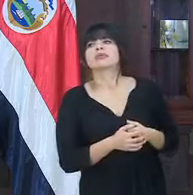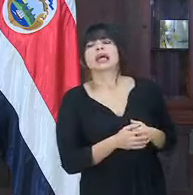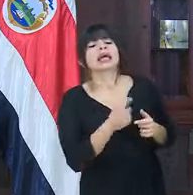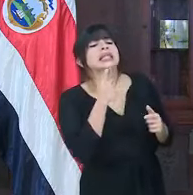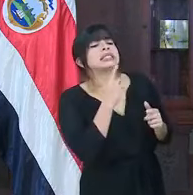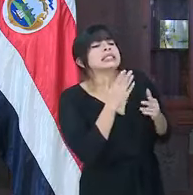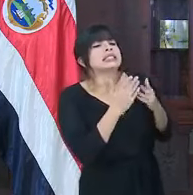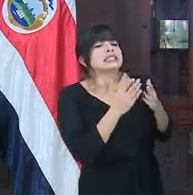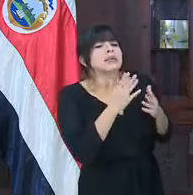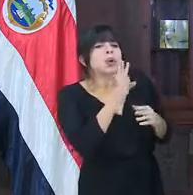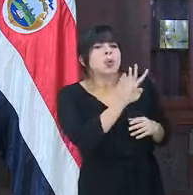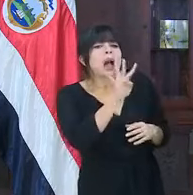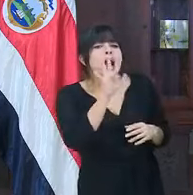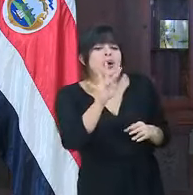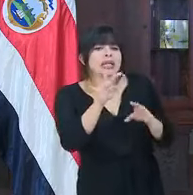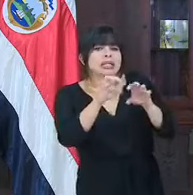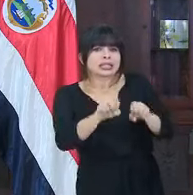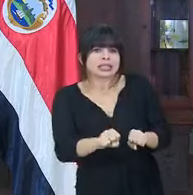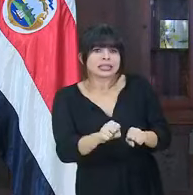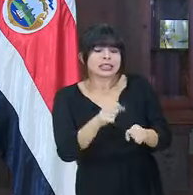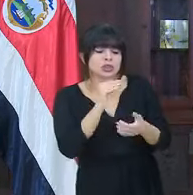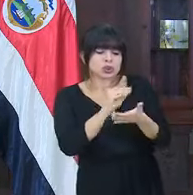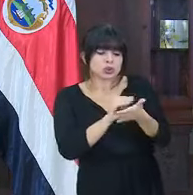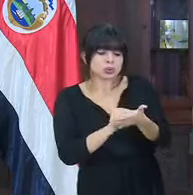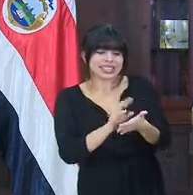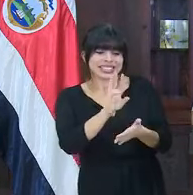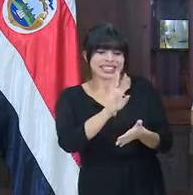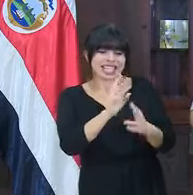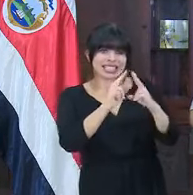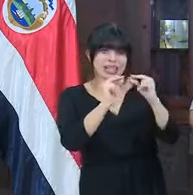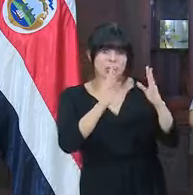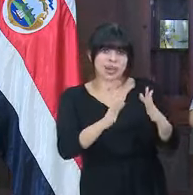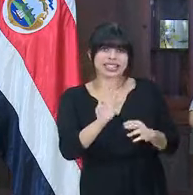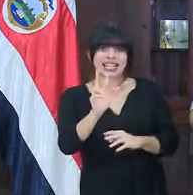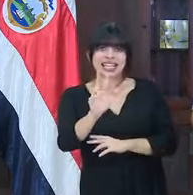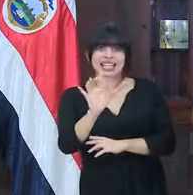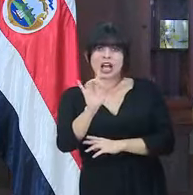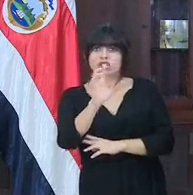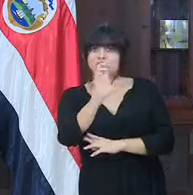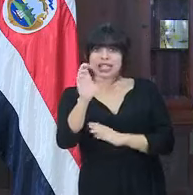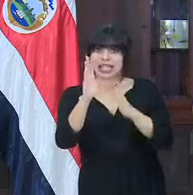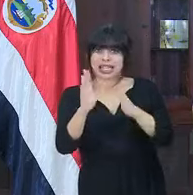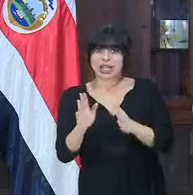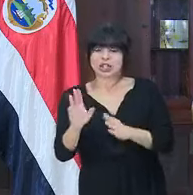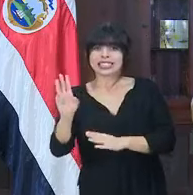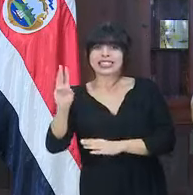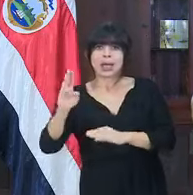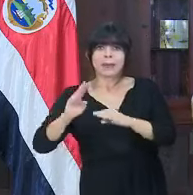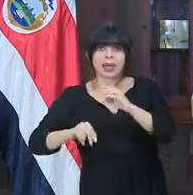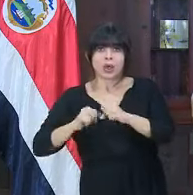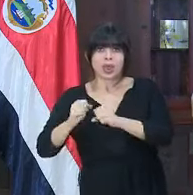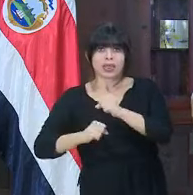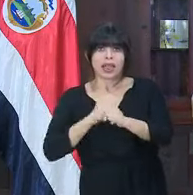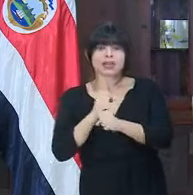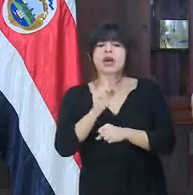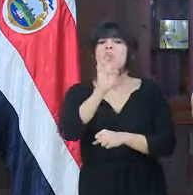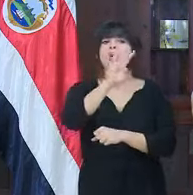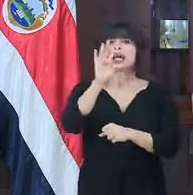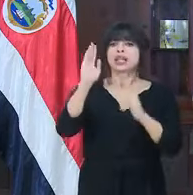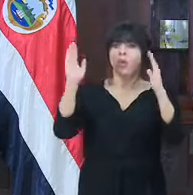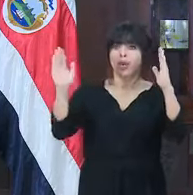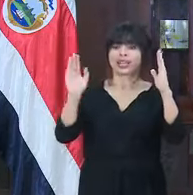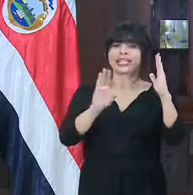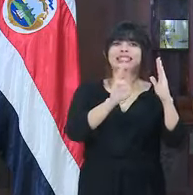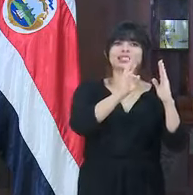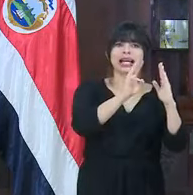Tal vez de los 44 detenidos, anoté al inicio que son 6 nicaragüenses, 38 ticos y dicen 6 menores de edad. Sí, de los 44, 6